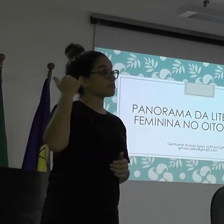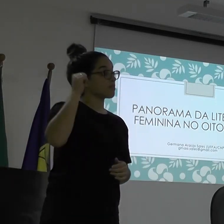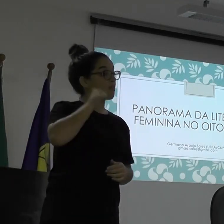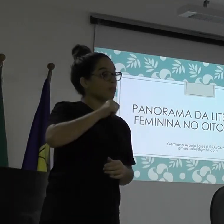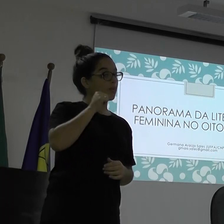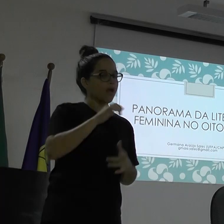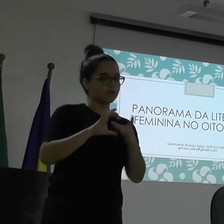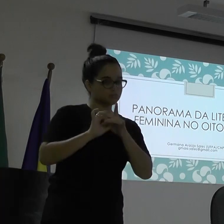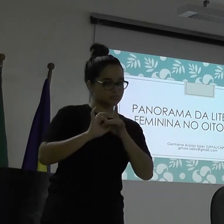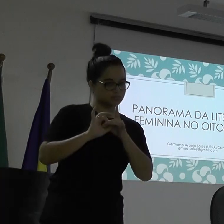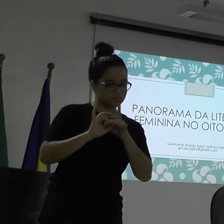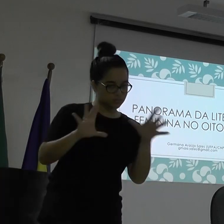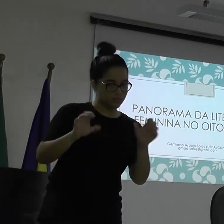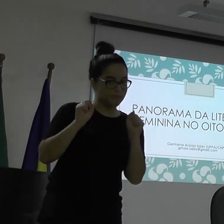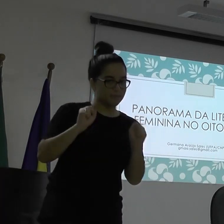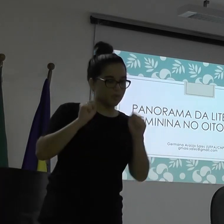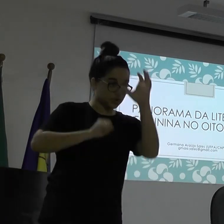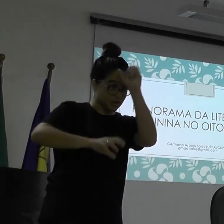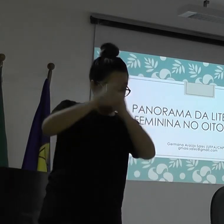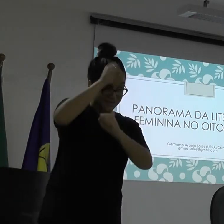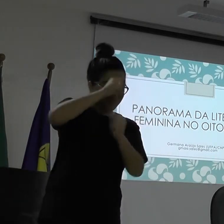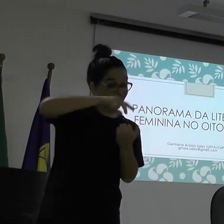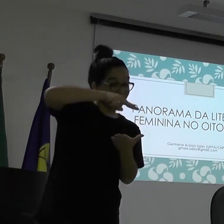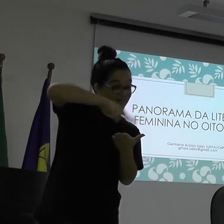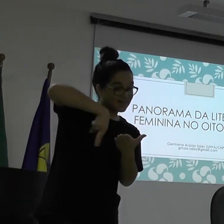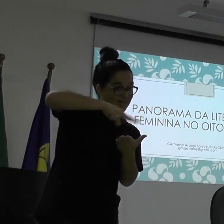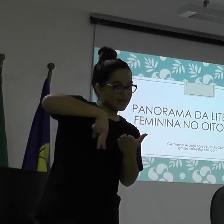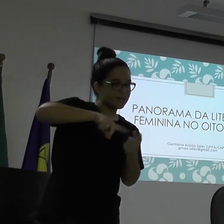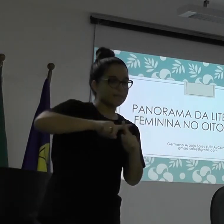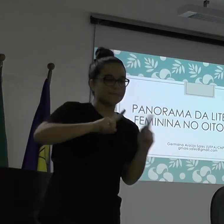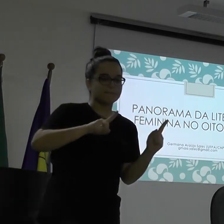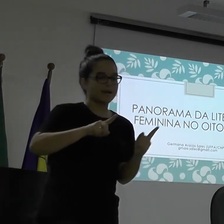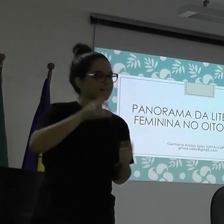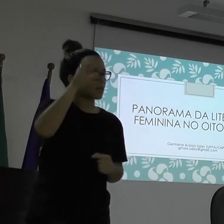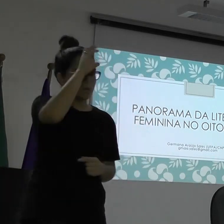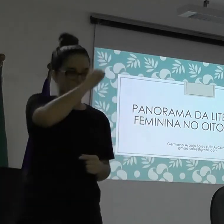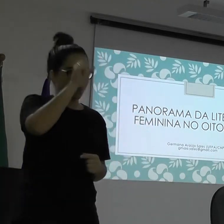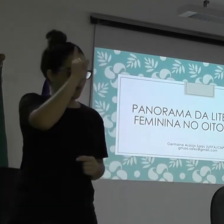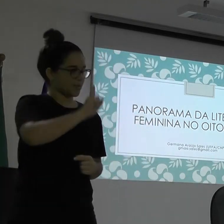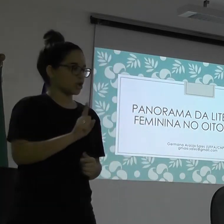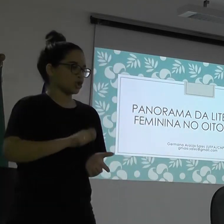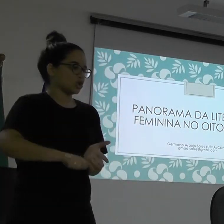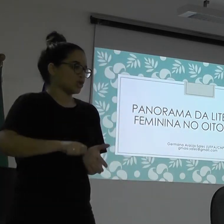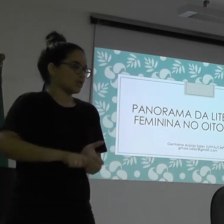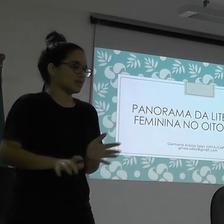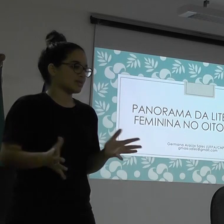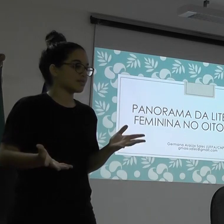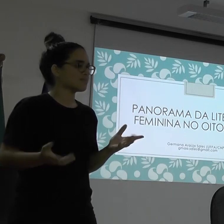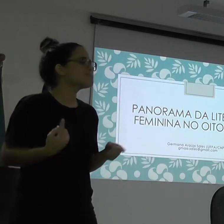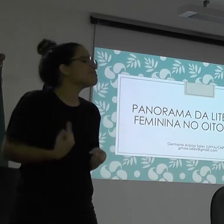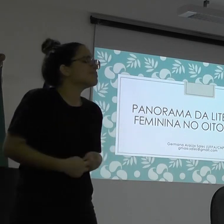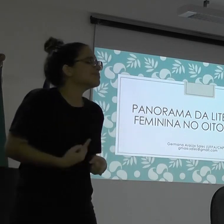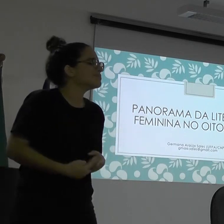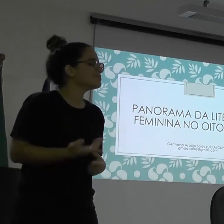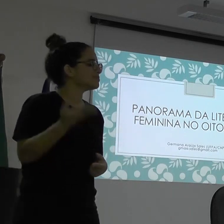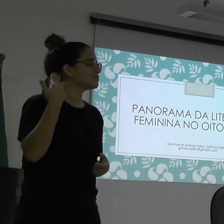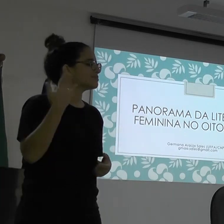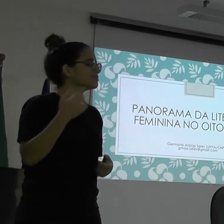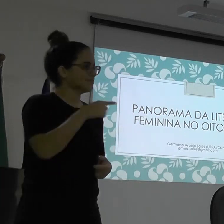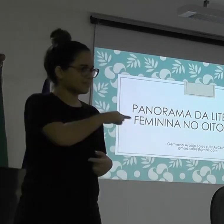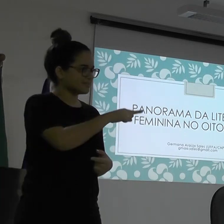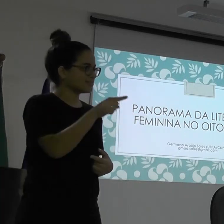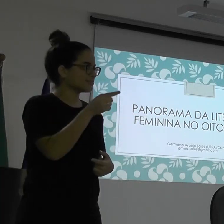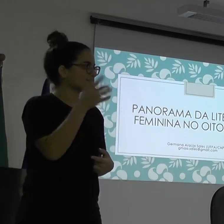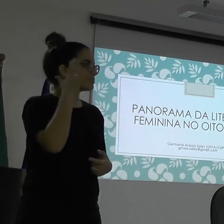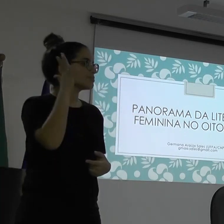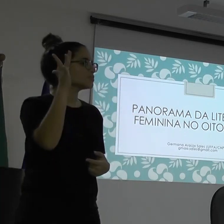dada autorização para aprender a ler, mas não escrever. Por quê? Alguém